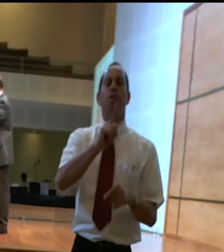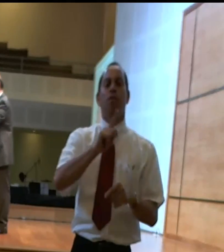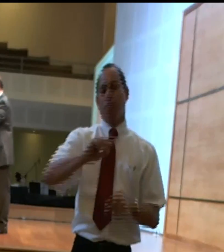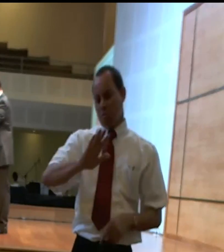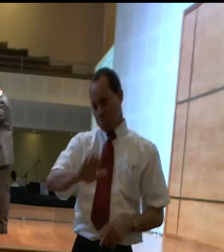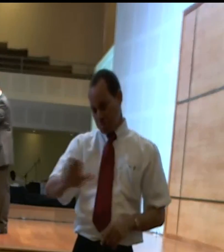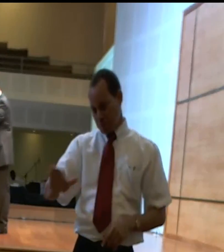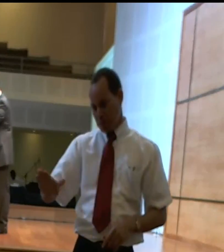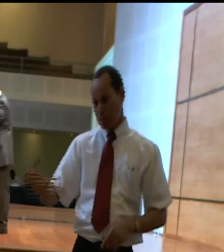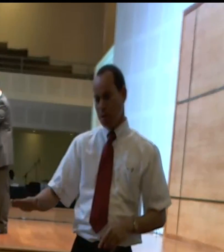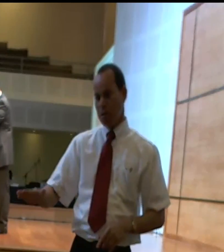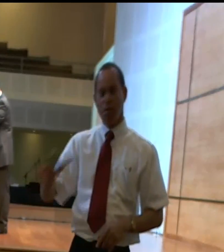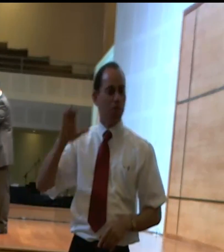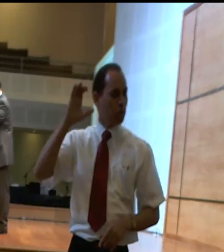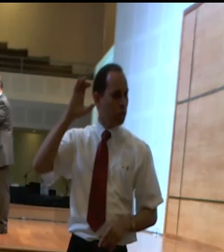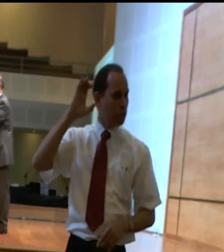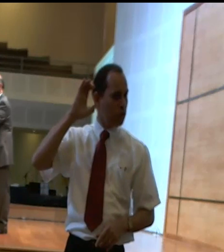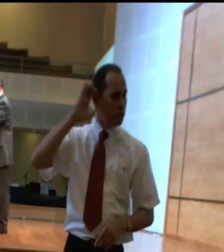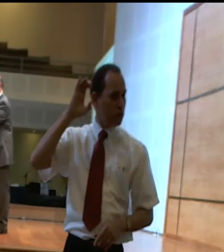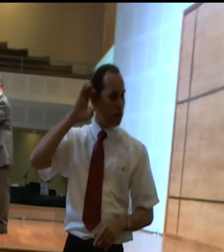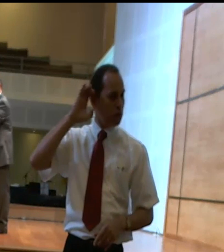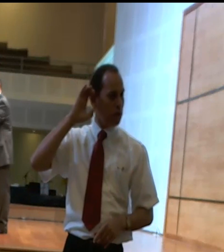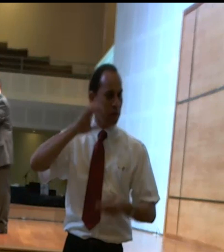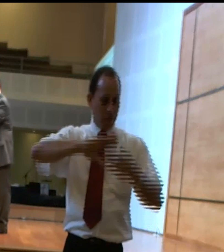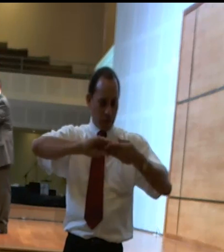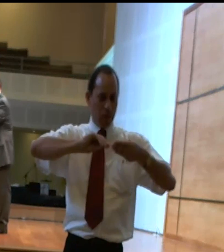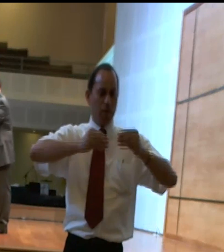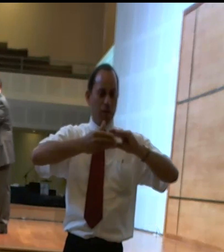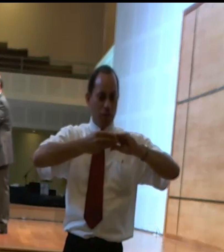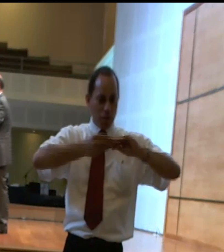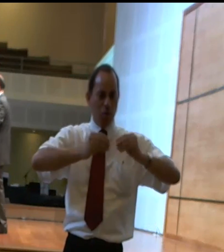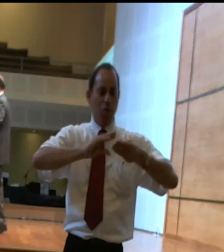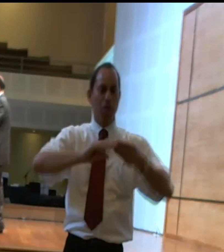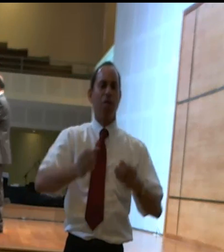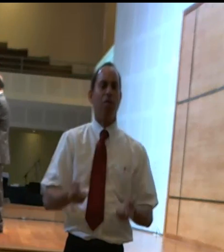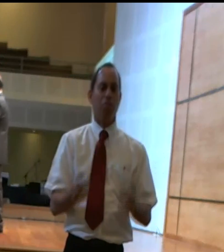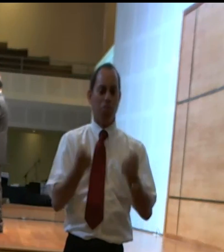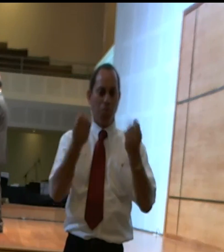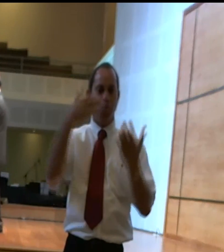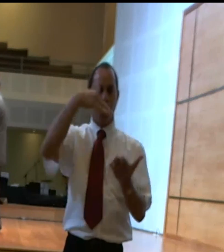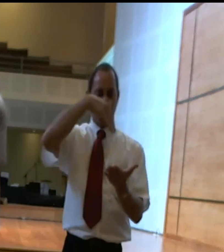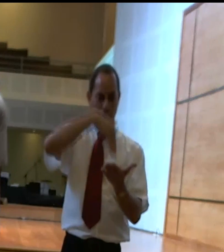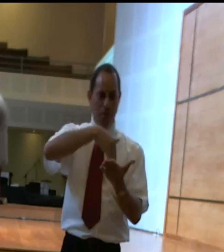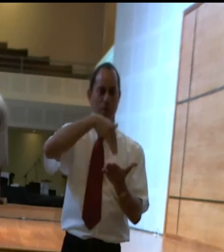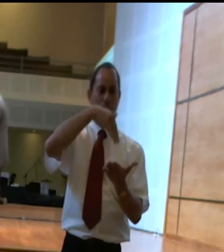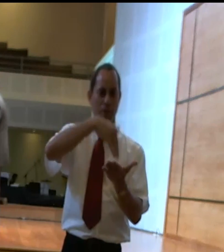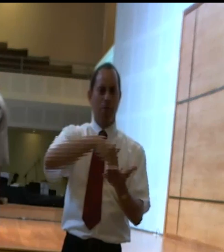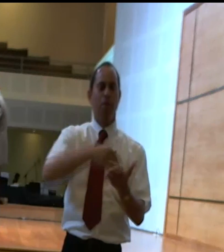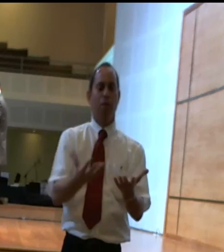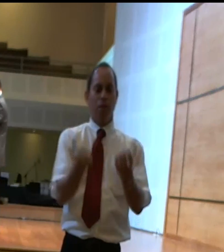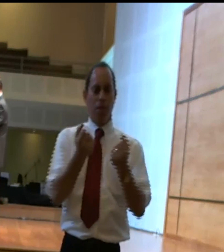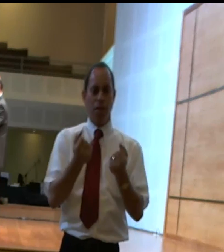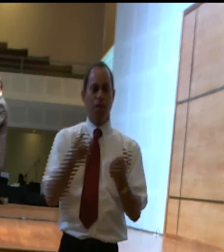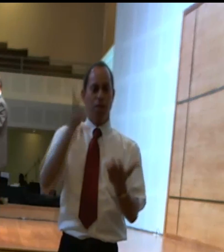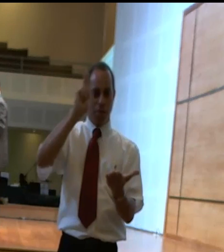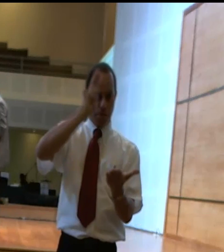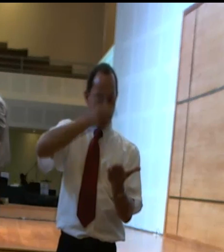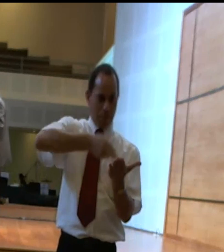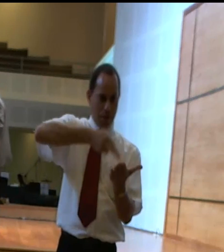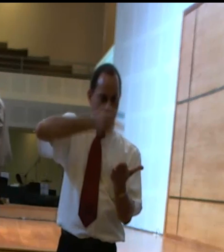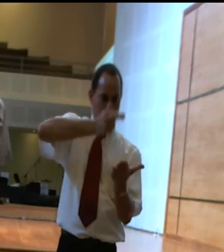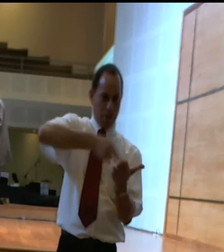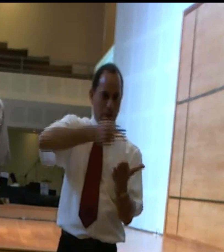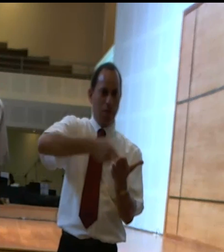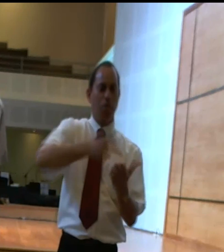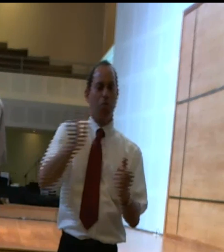Escuché a mi papá contar esta historia más de una vez y ahora quiero compartirla con ustedes con algunos detalles personales aquí y